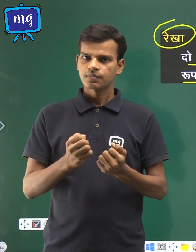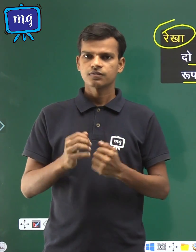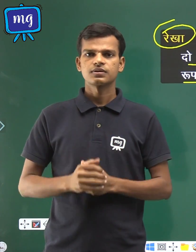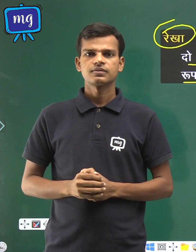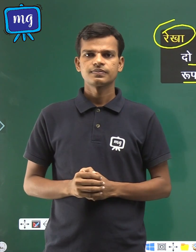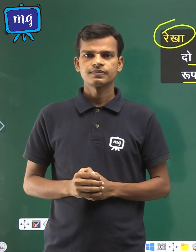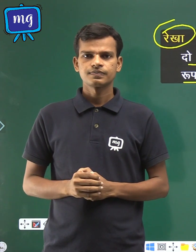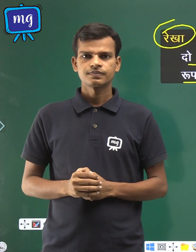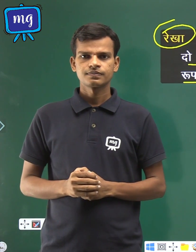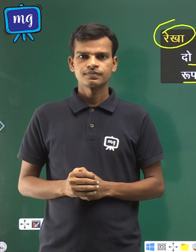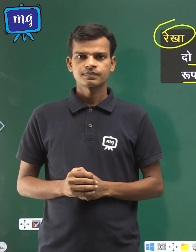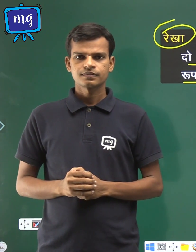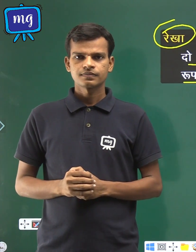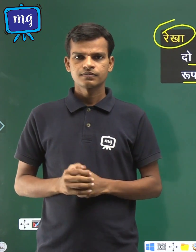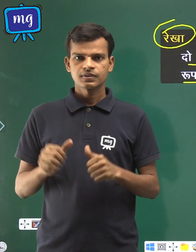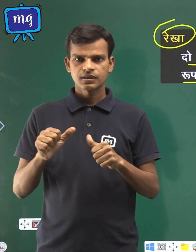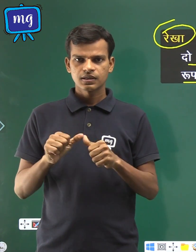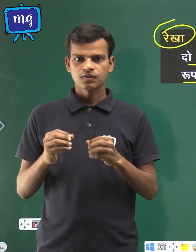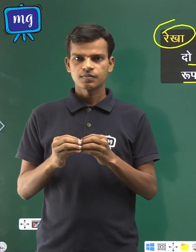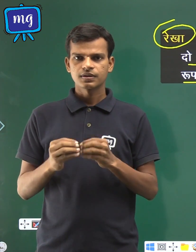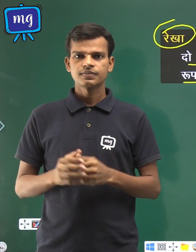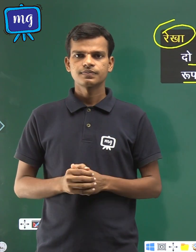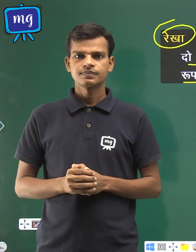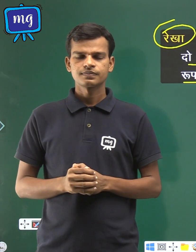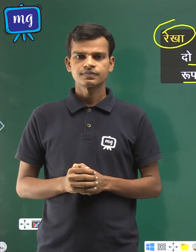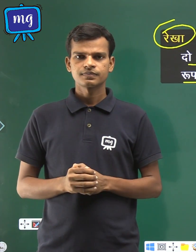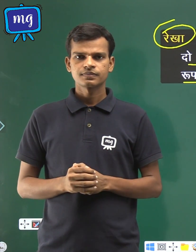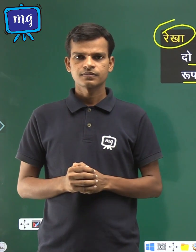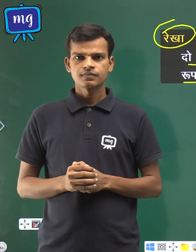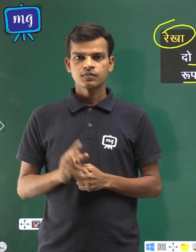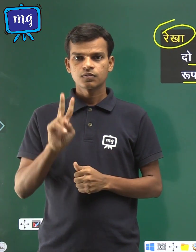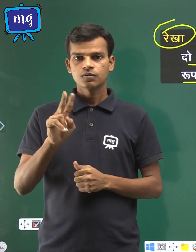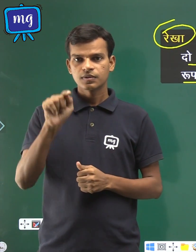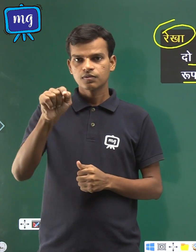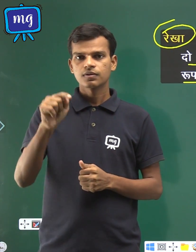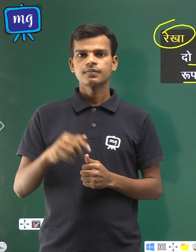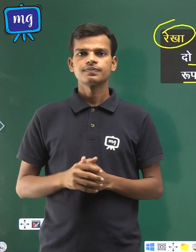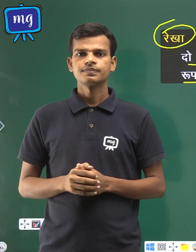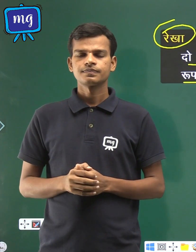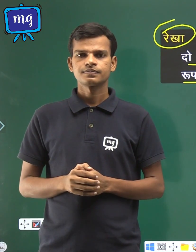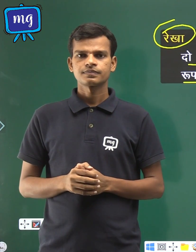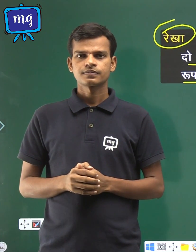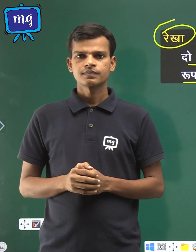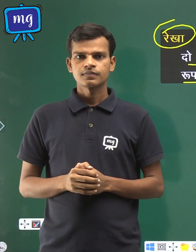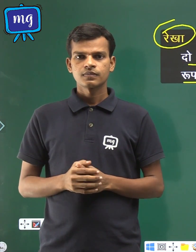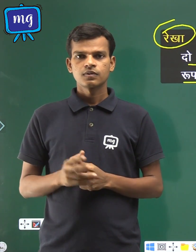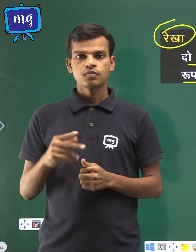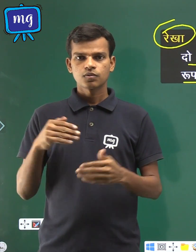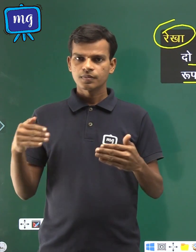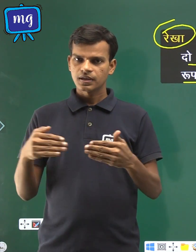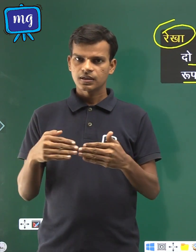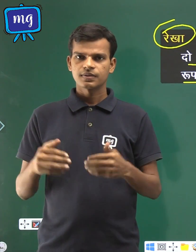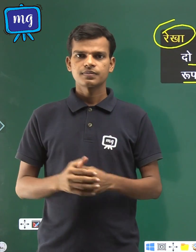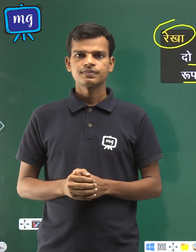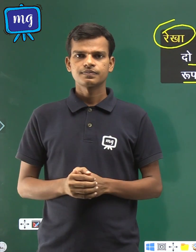है। ए और बी दो बिंदु हैं, उन दोनों को मिलाने पर